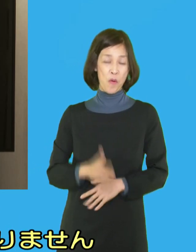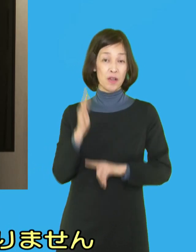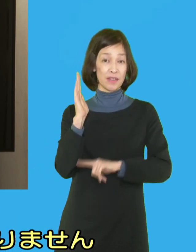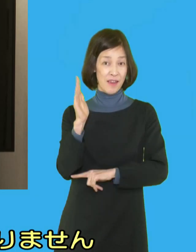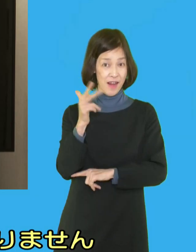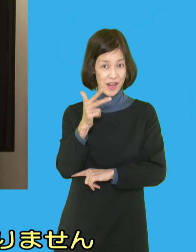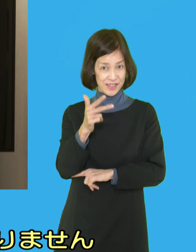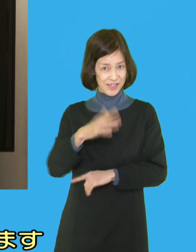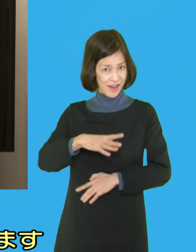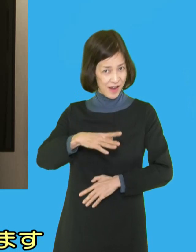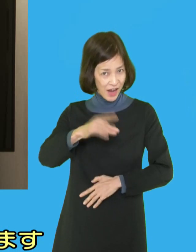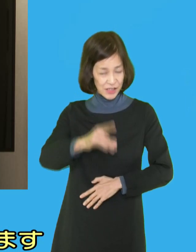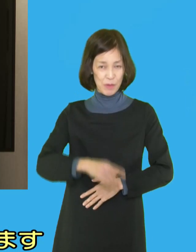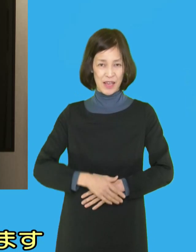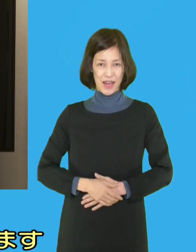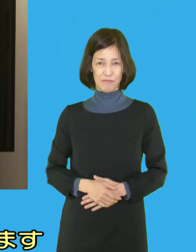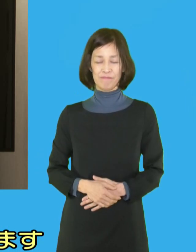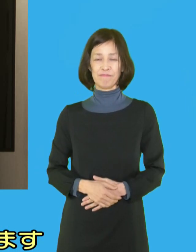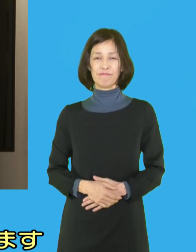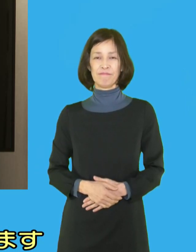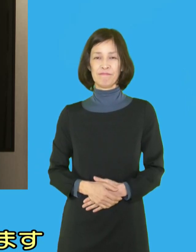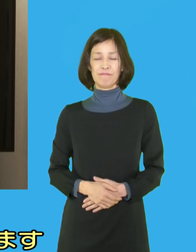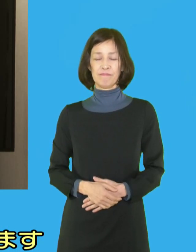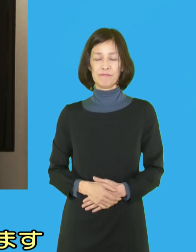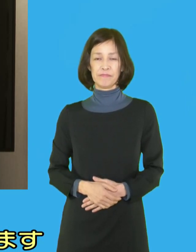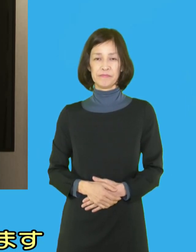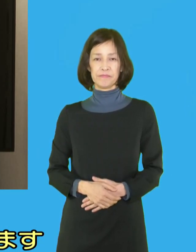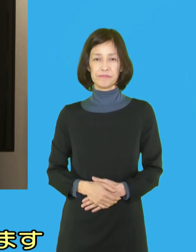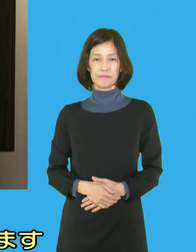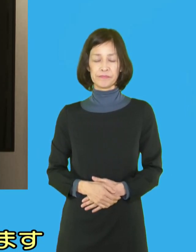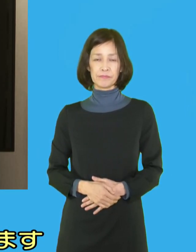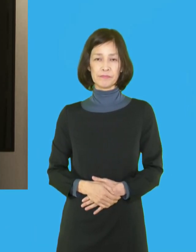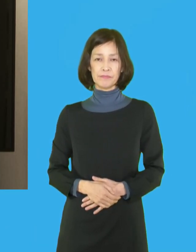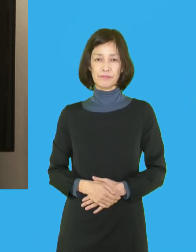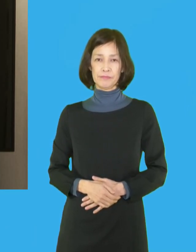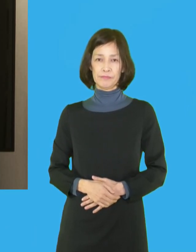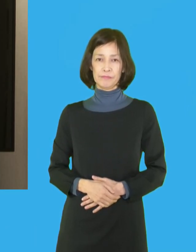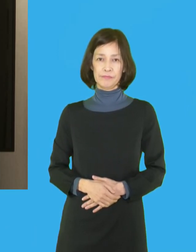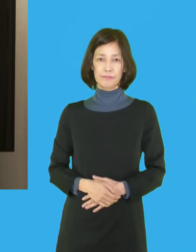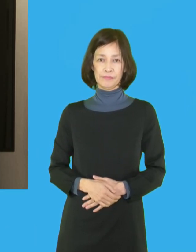ているところはありませんので、初めての取り組みということになります。